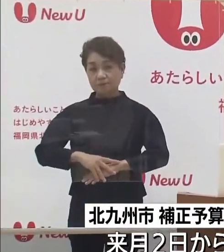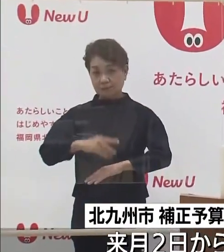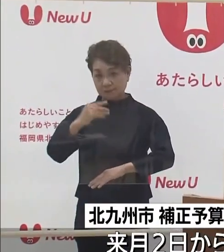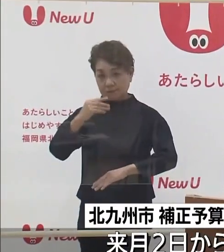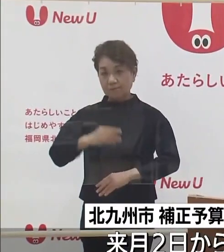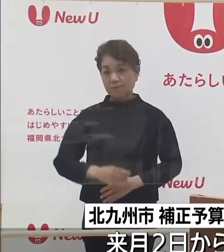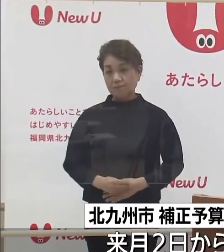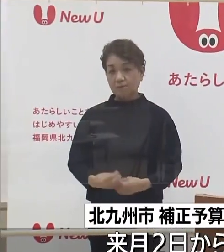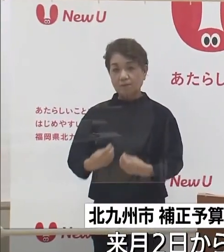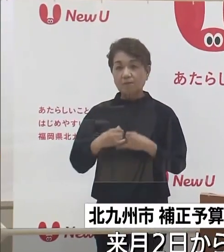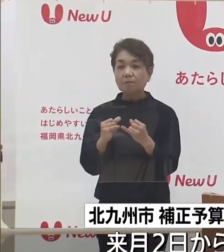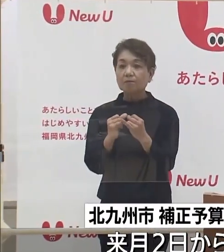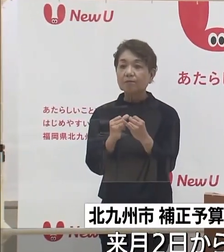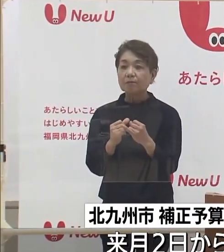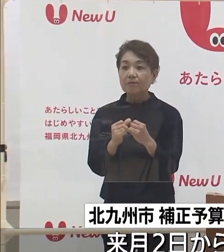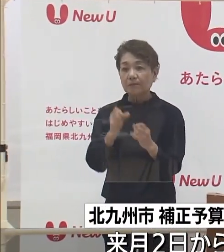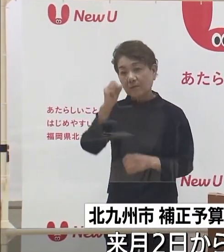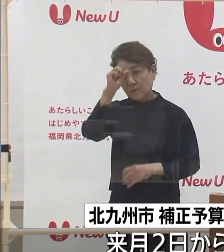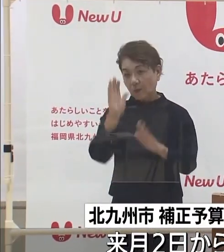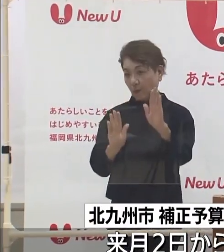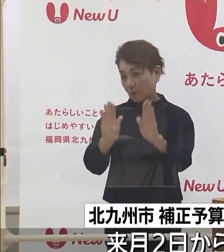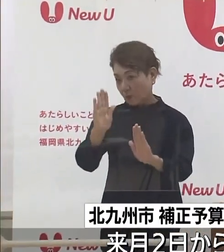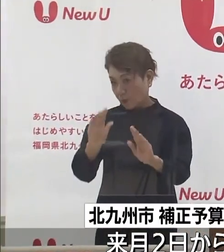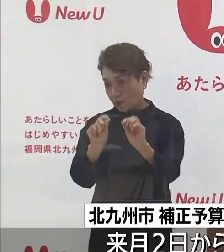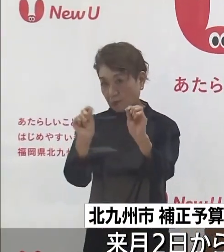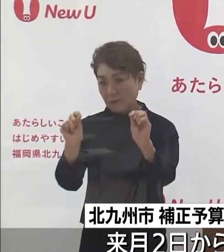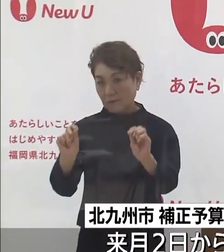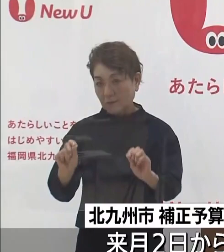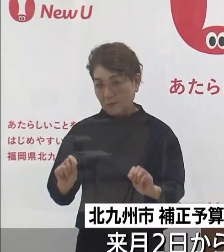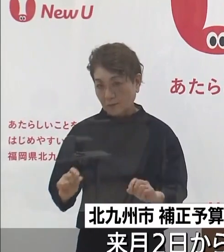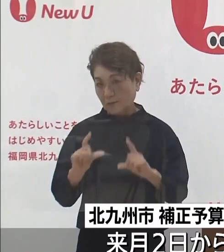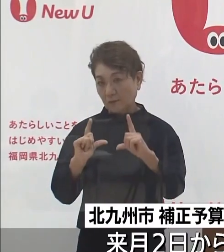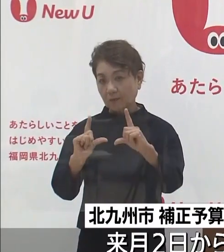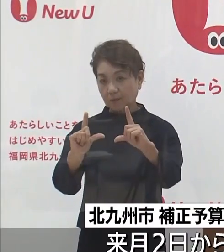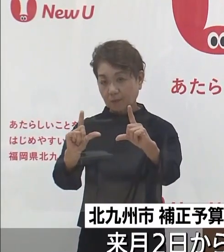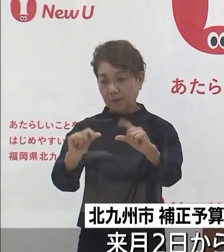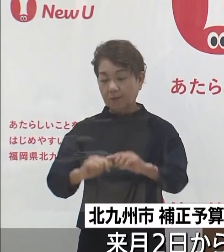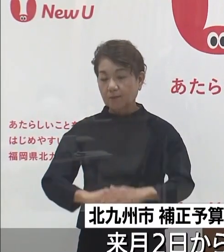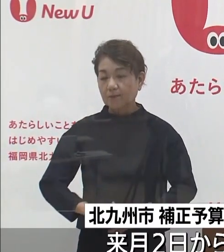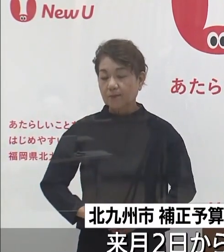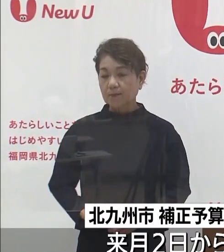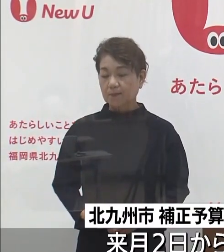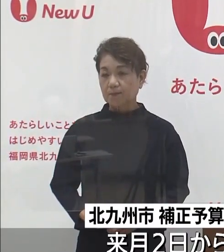算案は来月2日から始まる12月定例会で審議されます。